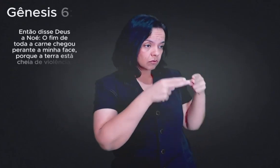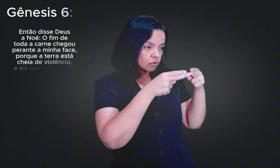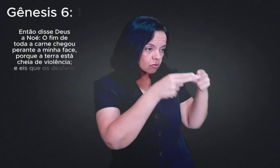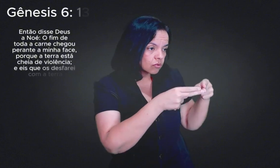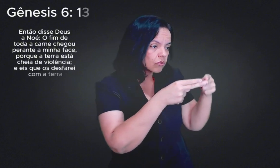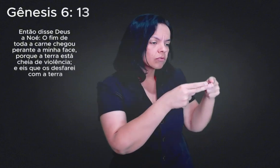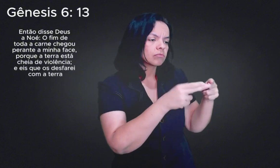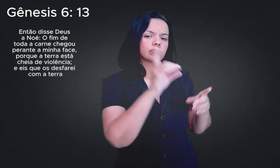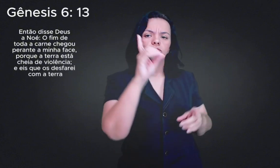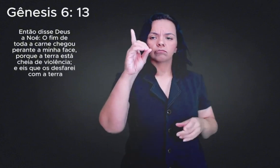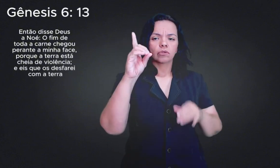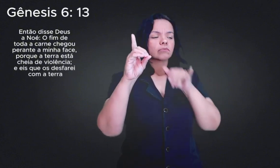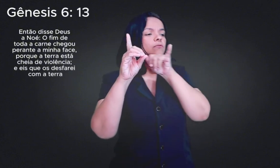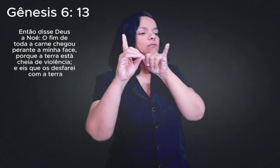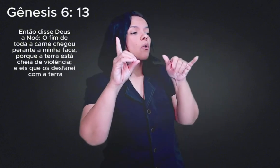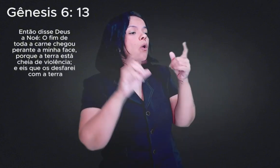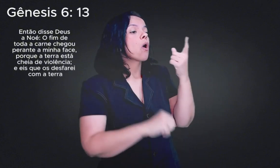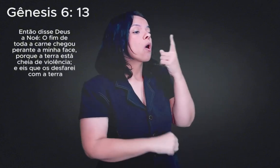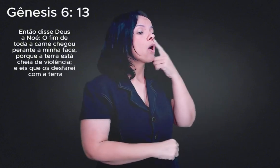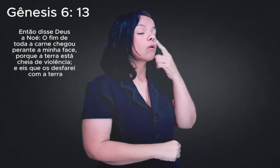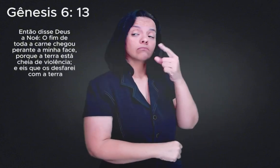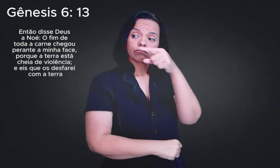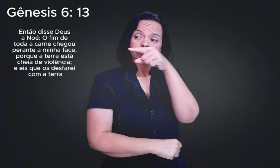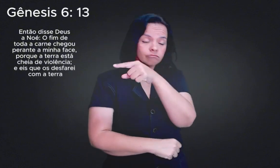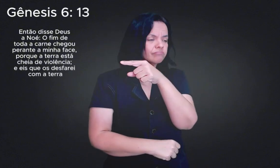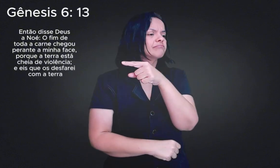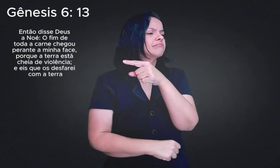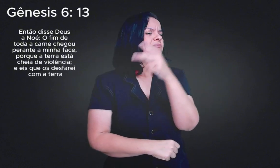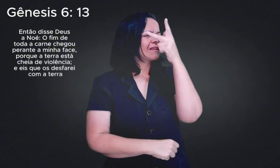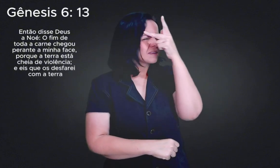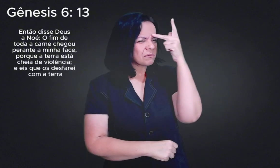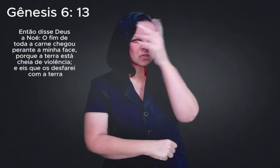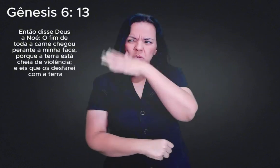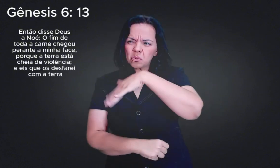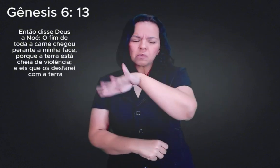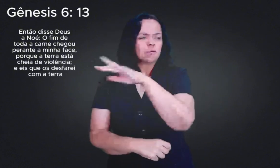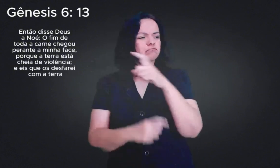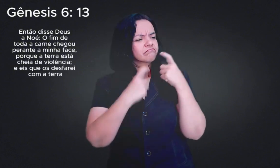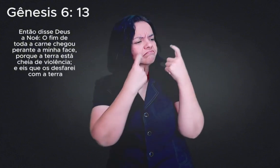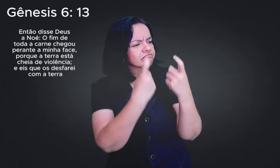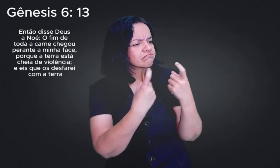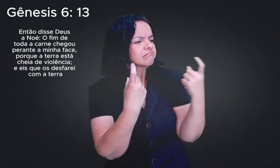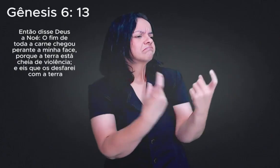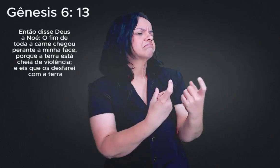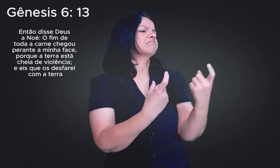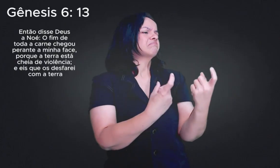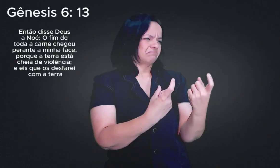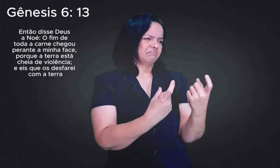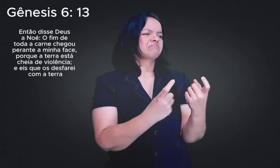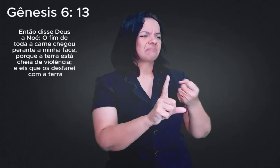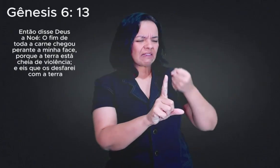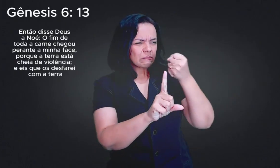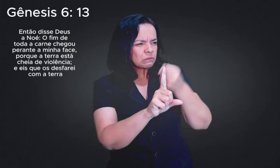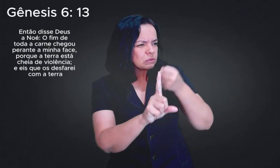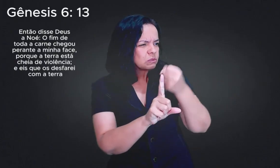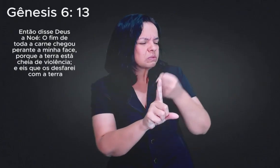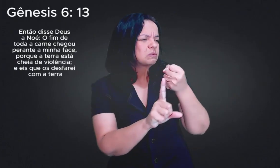Então disse Deus a Noé: o fim de toda a carne é vindo perante a minha face, porque a terra está cheia de violência, e eis que eu